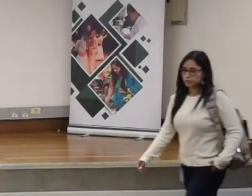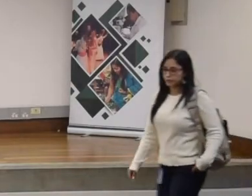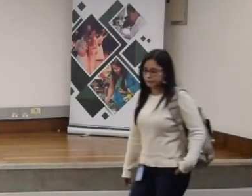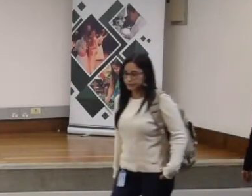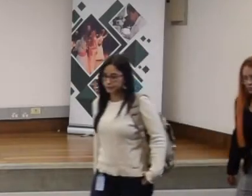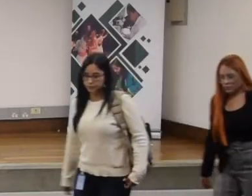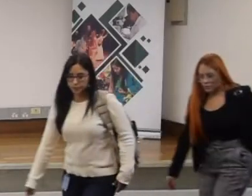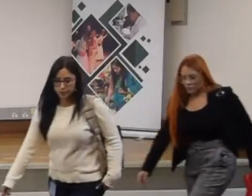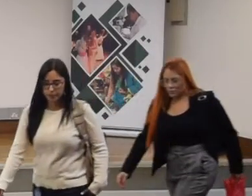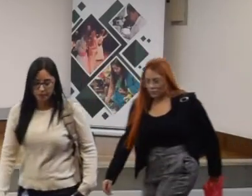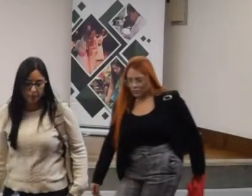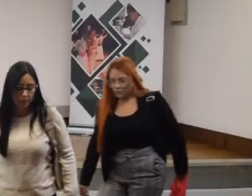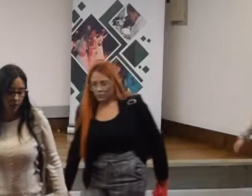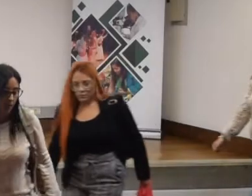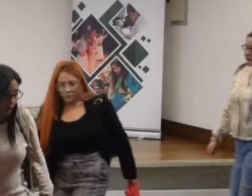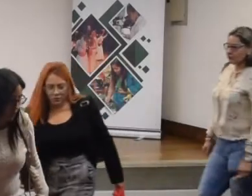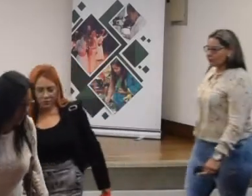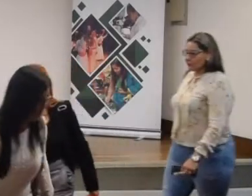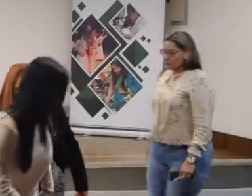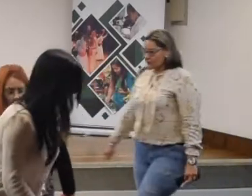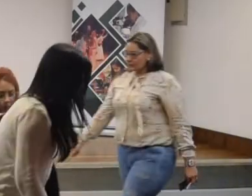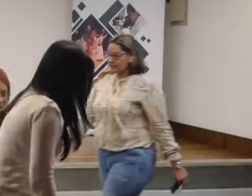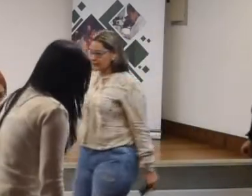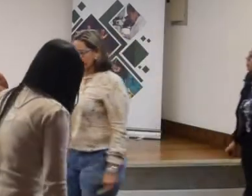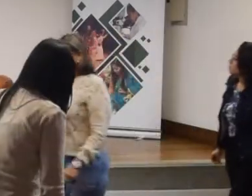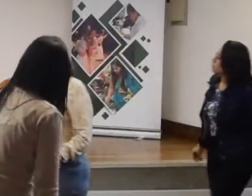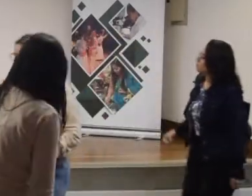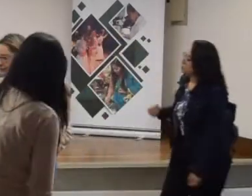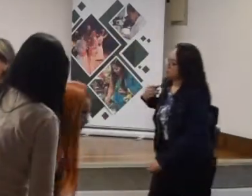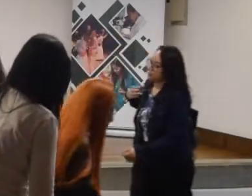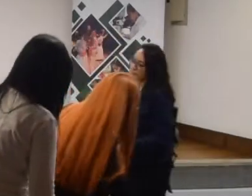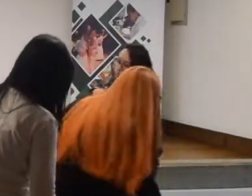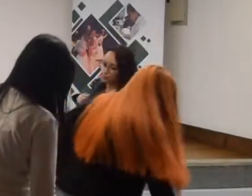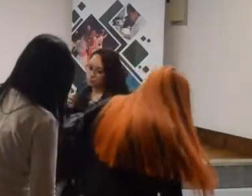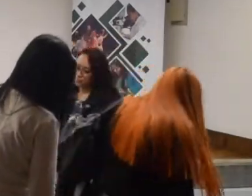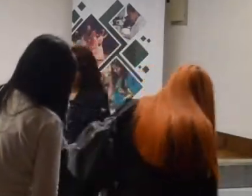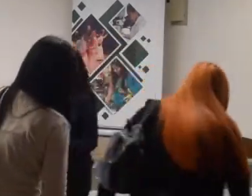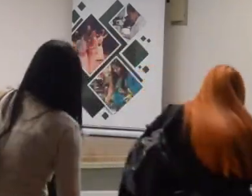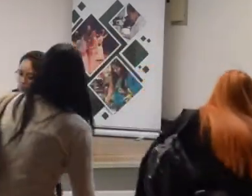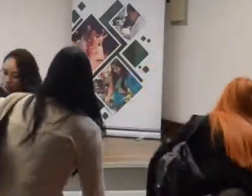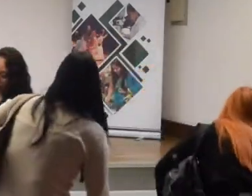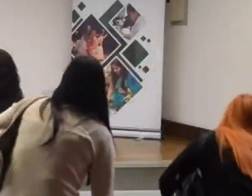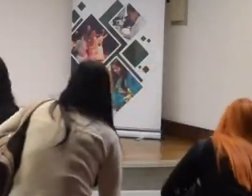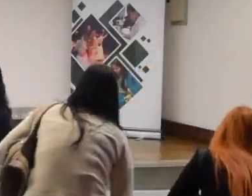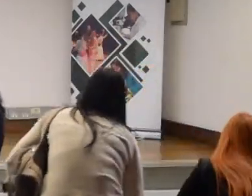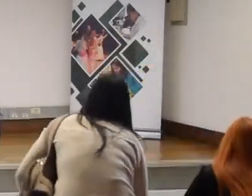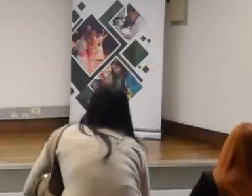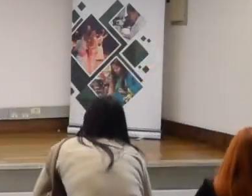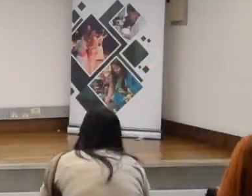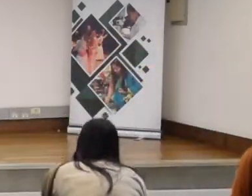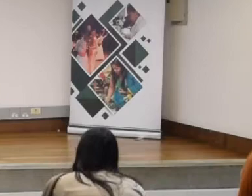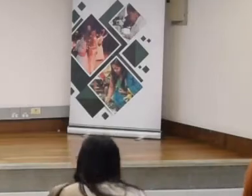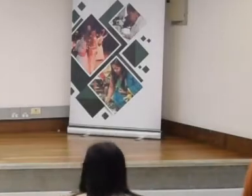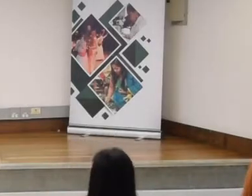para medir y evaluar la efectividad de las políticas de promoción de la equidad, ¿sí?, en 5